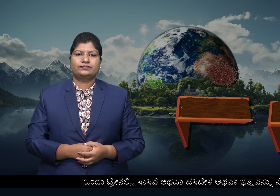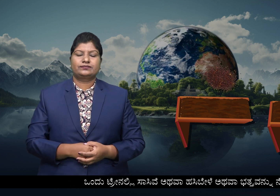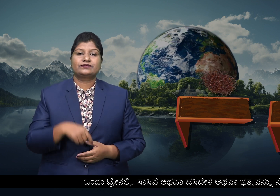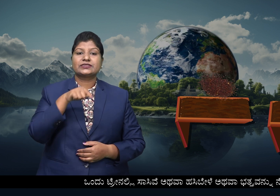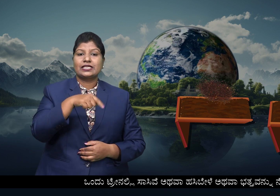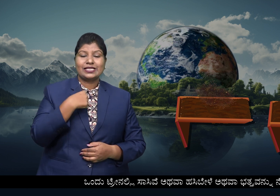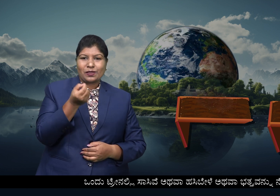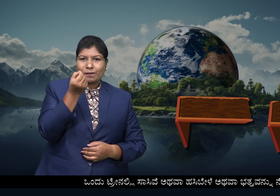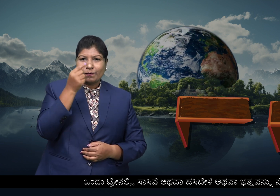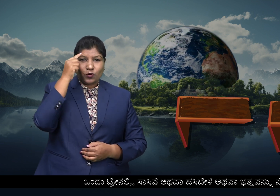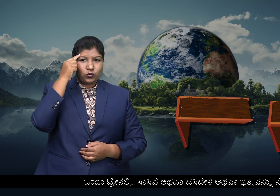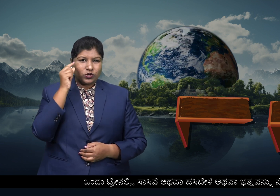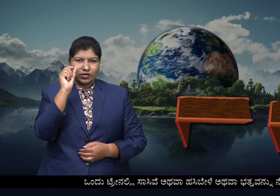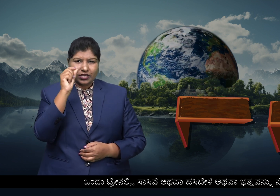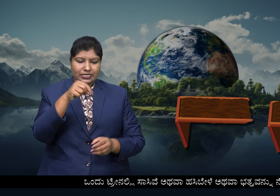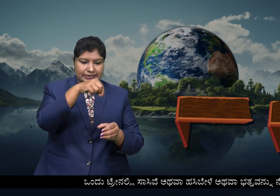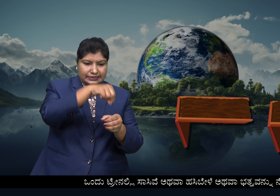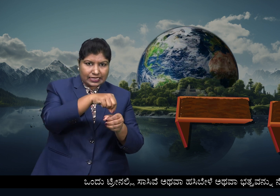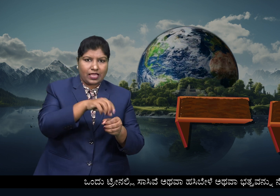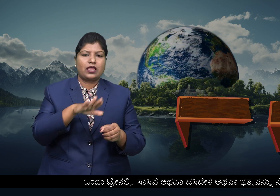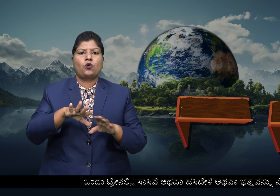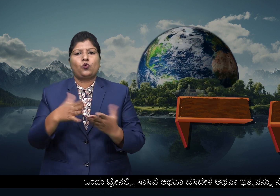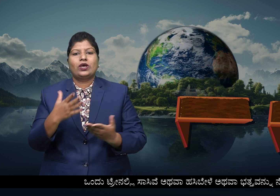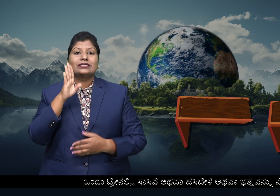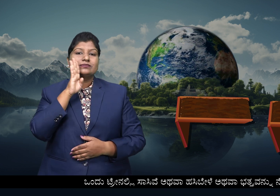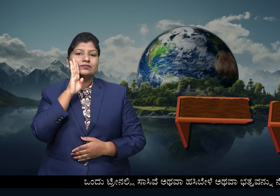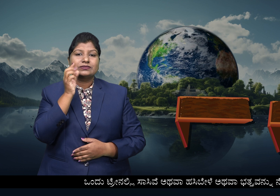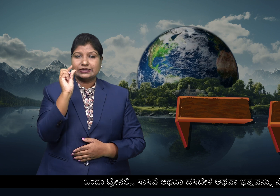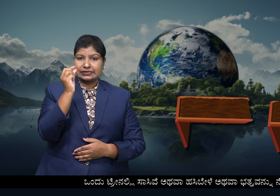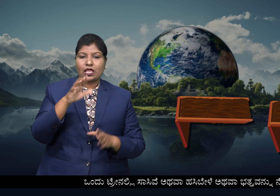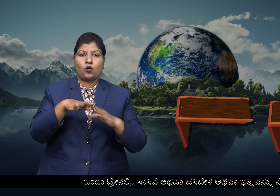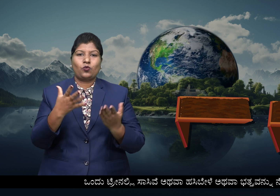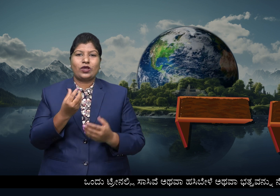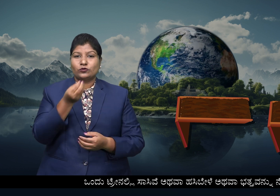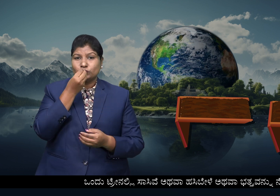ಒಂದು ಟ್ರೇನಲ್ಲಿ ಸಾಸಿವೆ ಅಥವಾ ಆಸಿಬೇಳೆ ಅಥವಾ ಭತ್ತವನ್ನು ನೆಡಿ